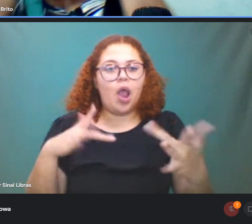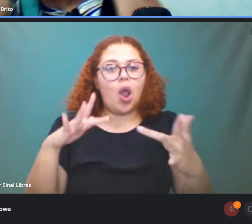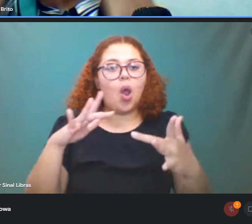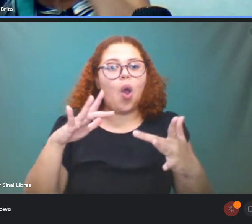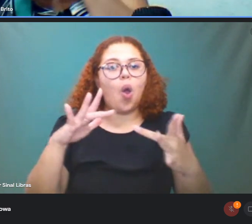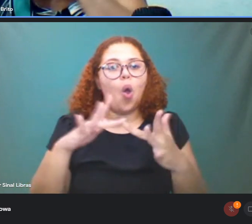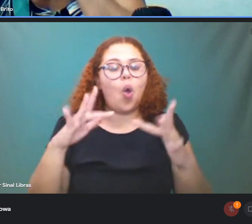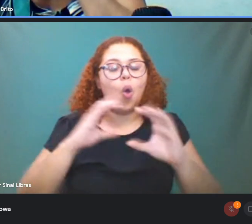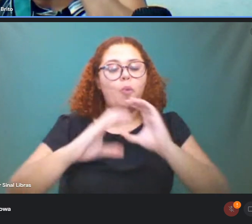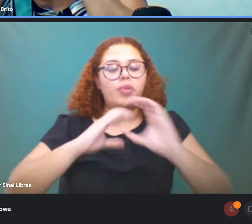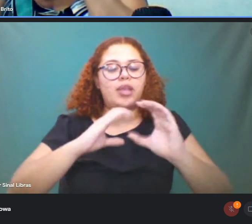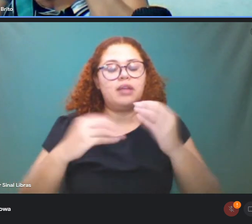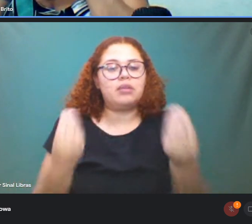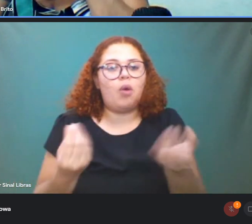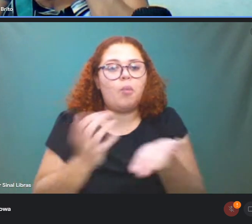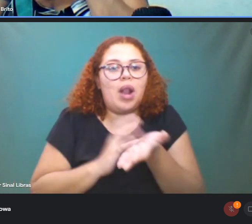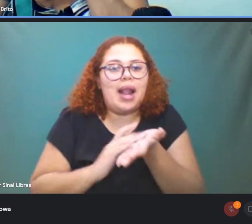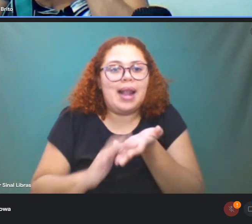Libras, como se chama?